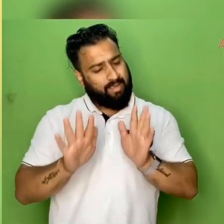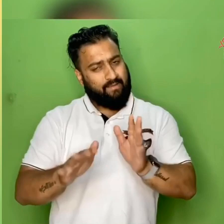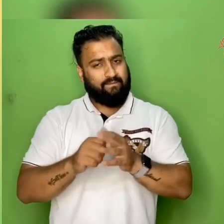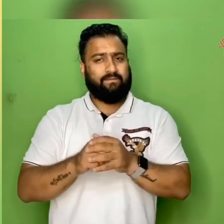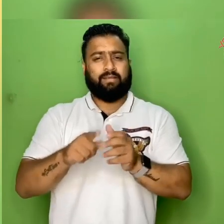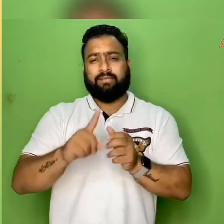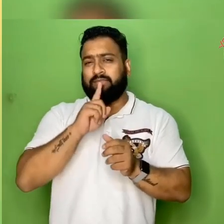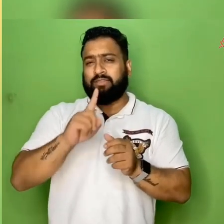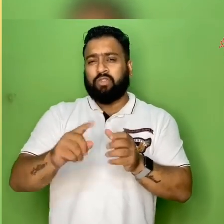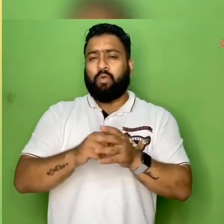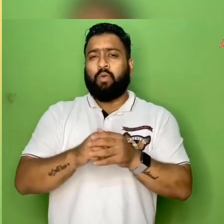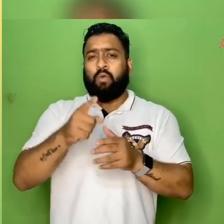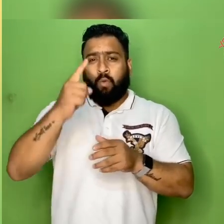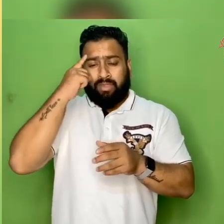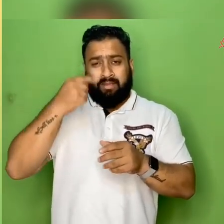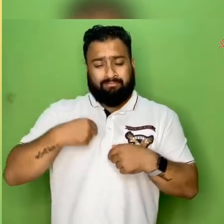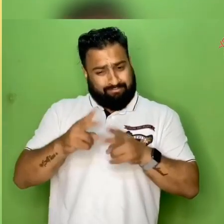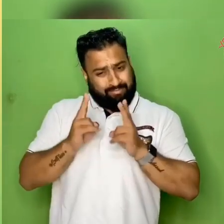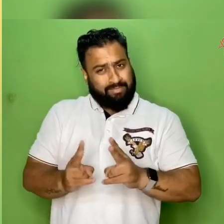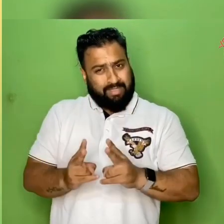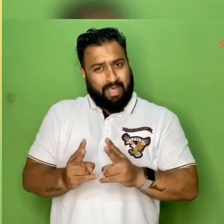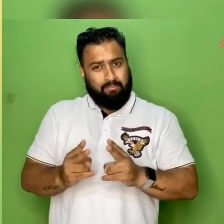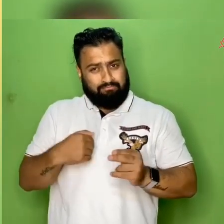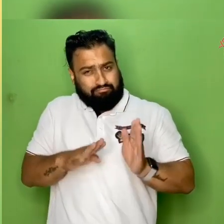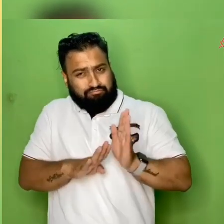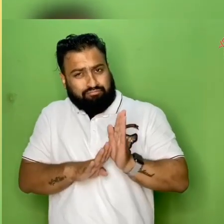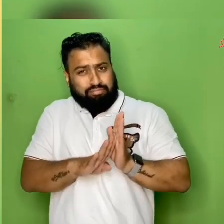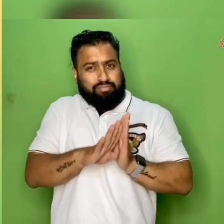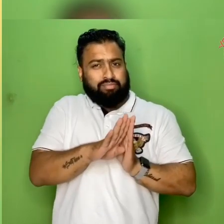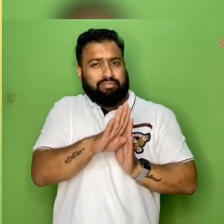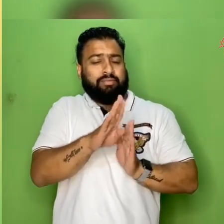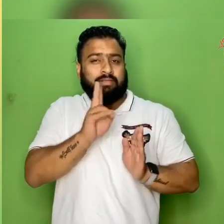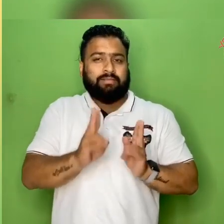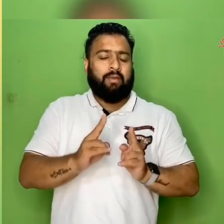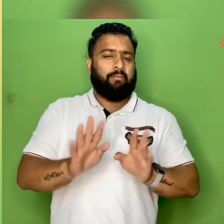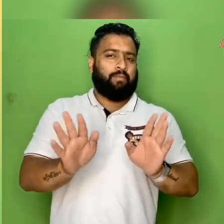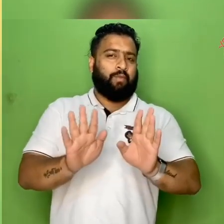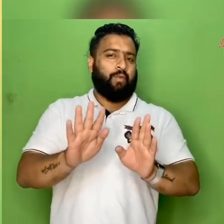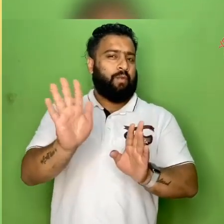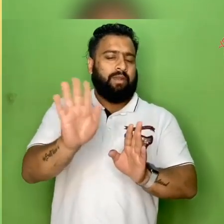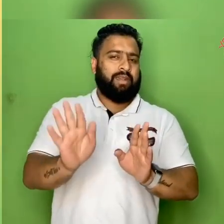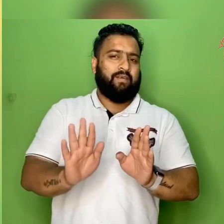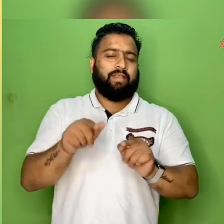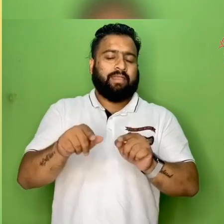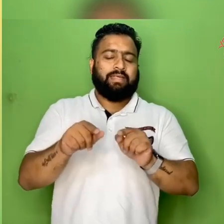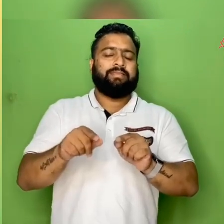जो हमारे हालात हैं वो हमेशा बदलते रहते हैं और ये हालात कभी ऊपर और कभी नीचे जाते रहते हैं।